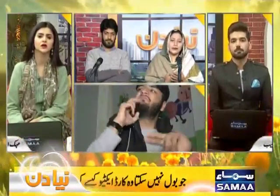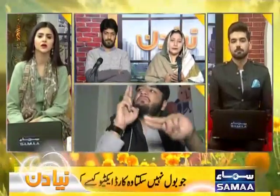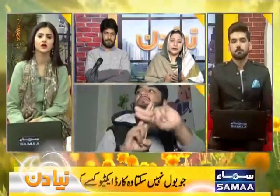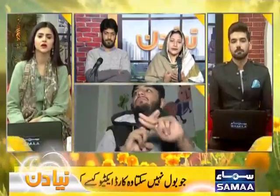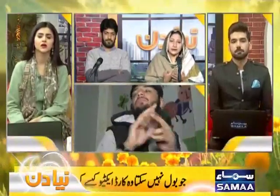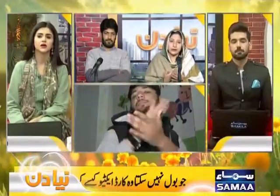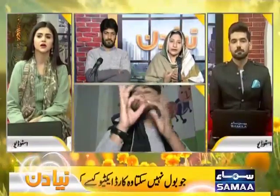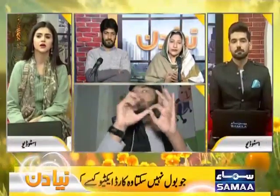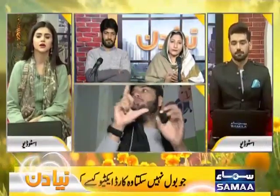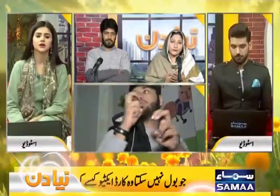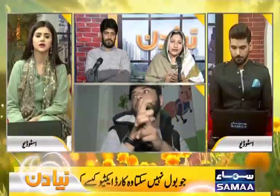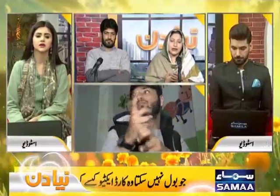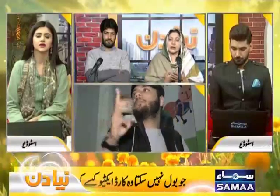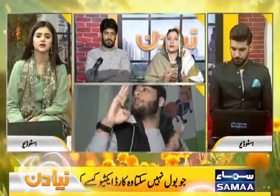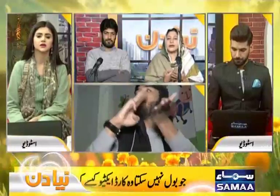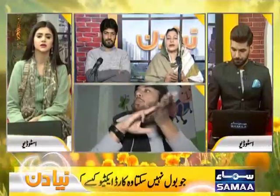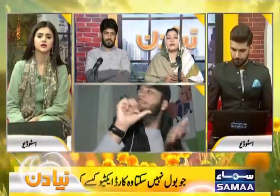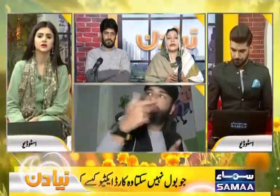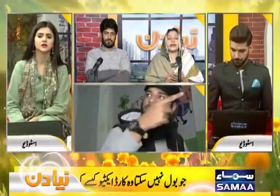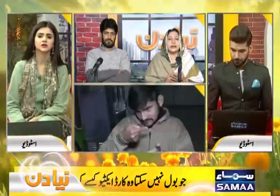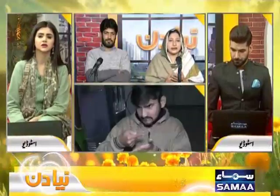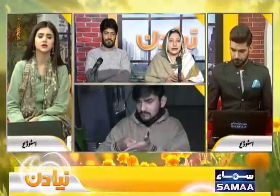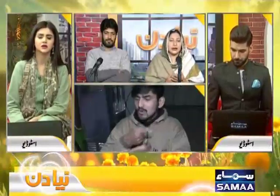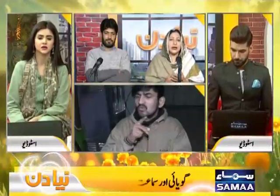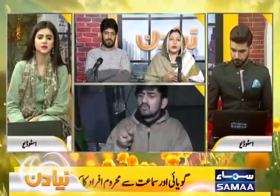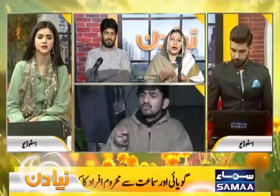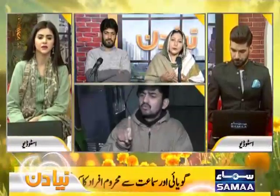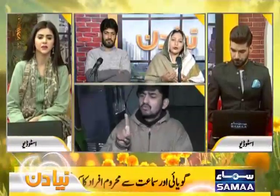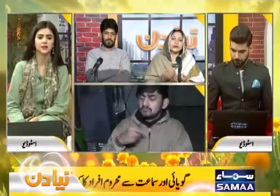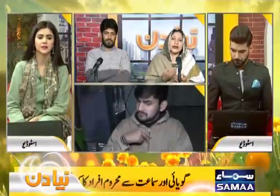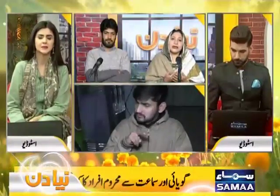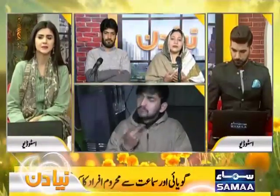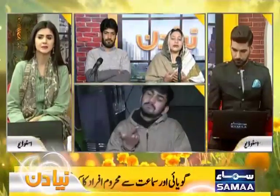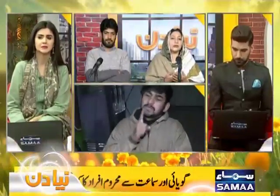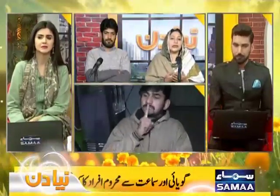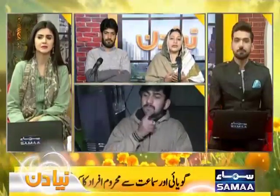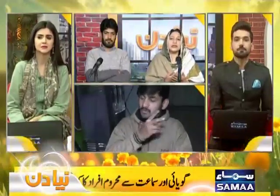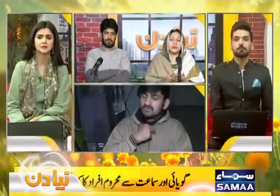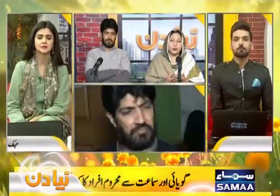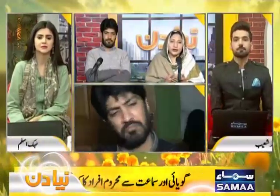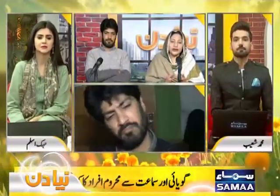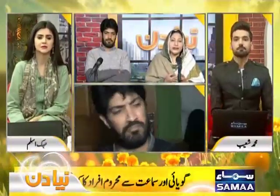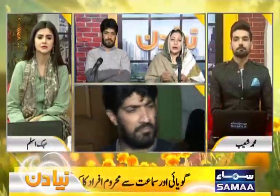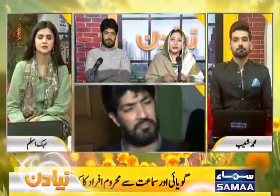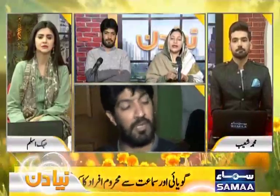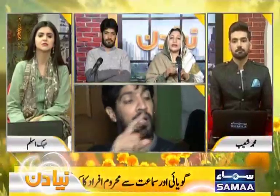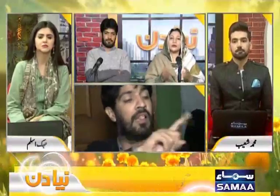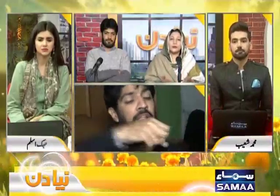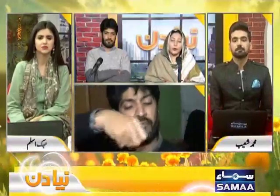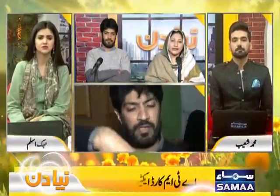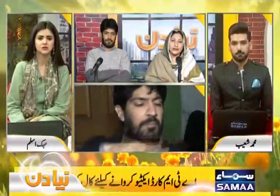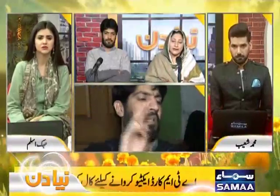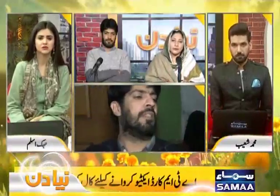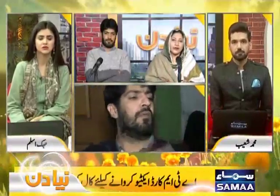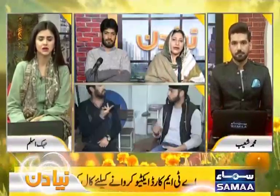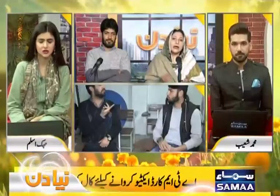हियरिंग इम्पेयर्ड के या डेफ बच्चे अगर बैंक अकाउंट के लिए जाते हैं, हाँ, तो आप उनको साइन लैंग्वेज इंटरप्रिटेशन की सहूलत दें या उनके लिए कोई